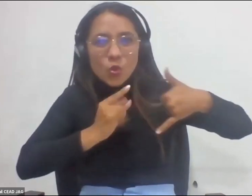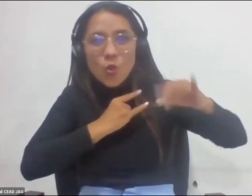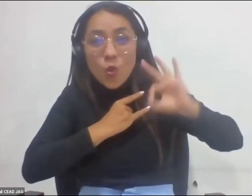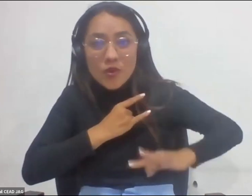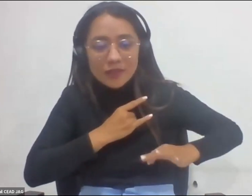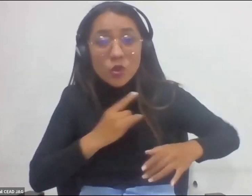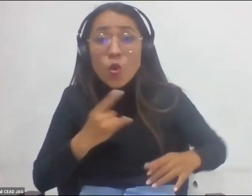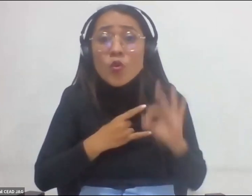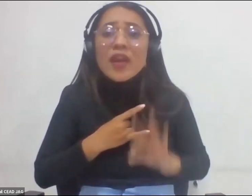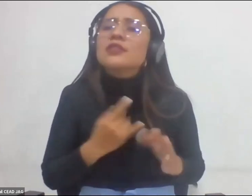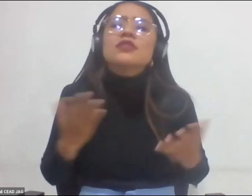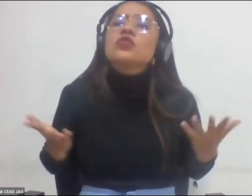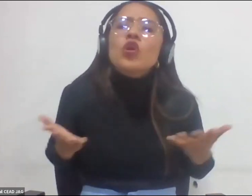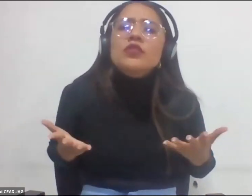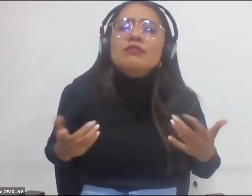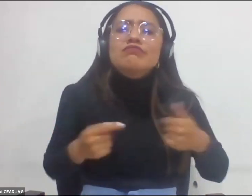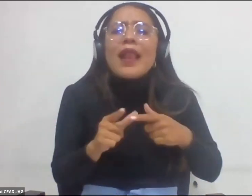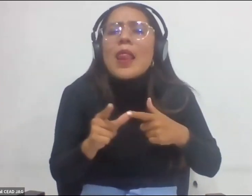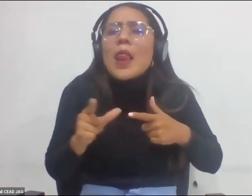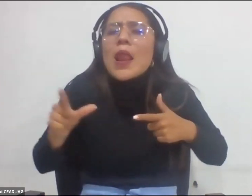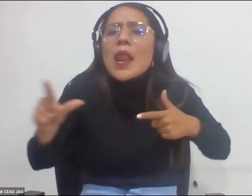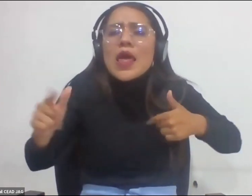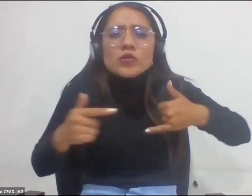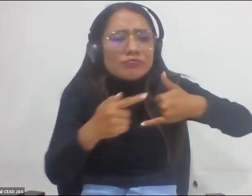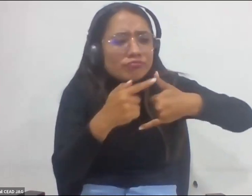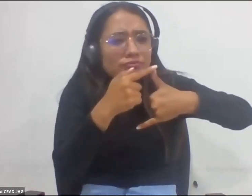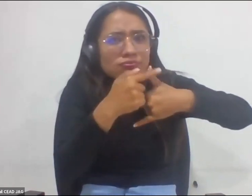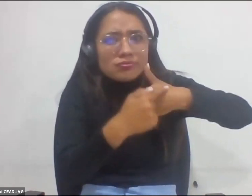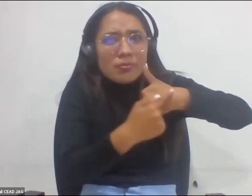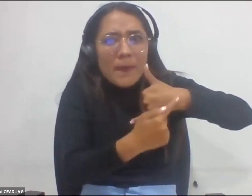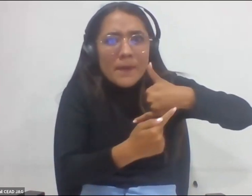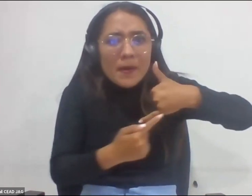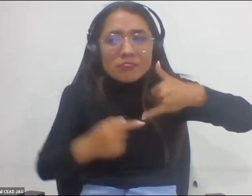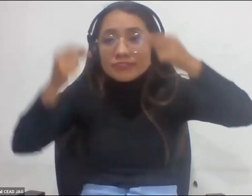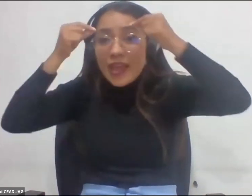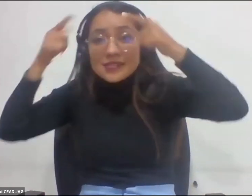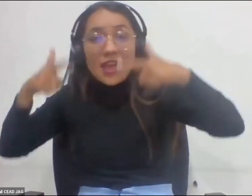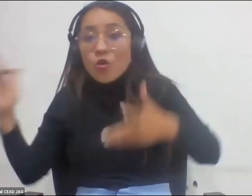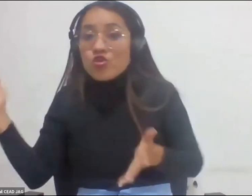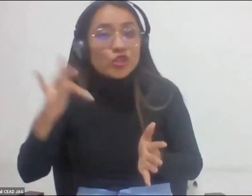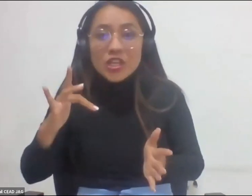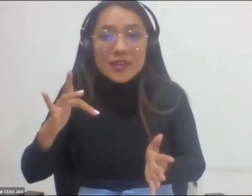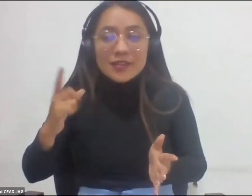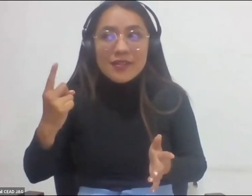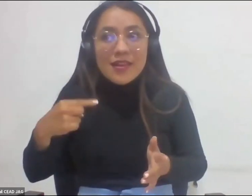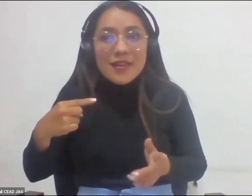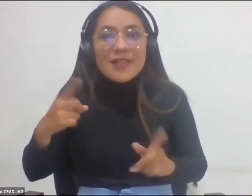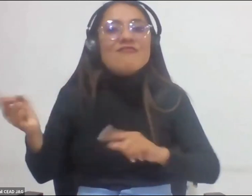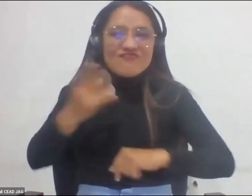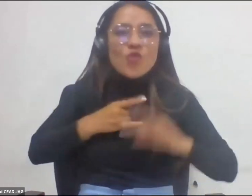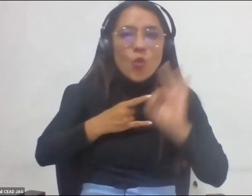llega a esos sitios donde el estado no ha estado permítanlo hacer y le ruego que